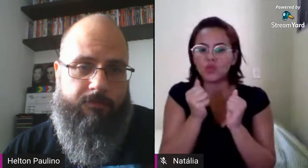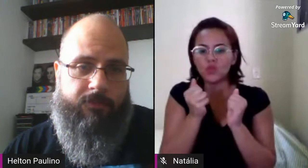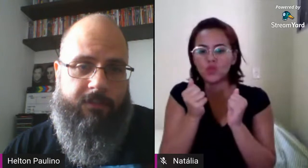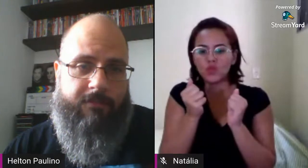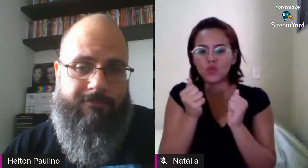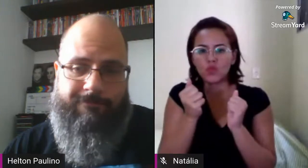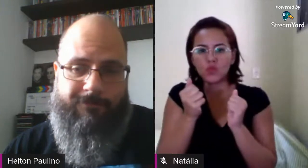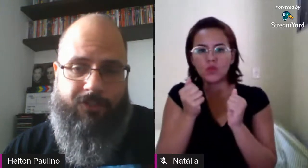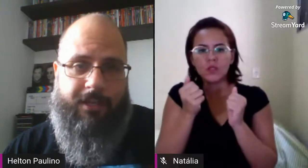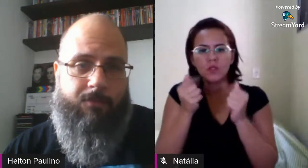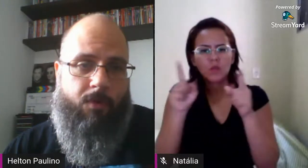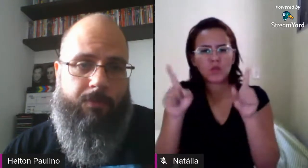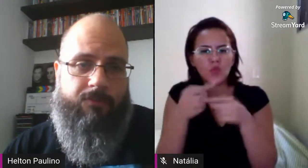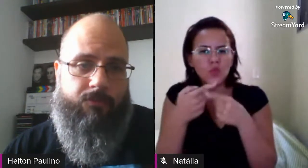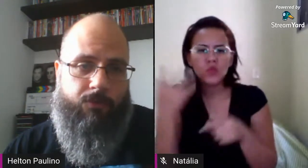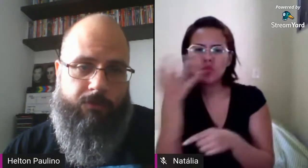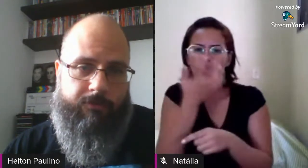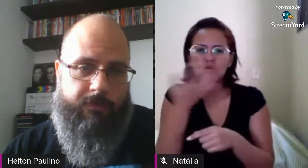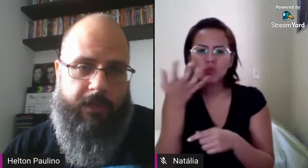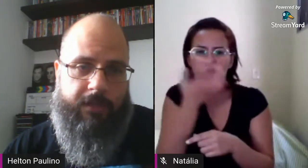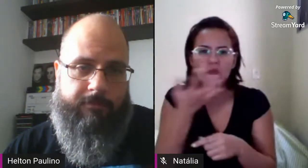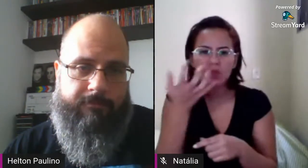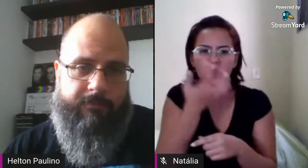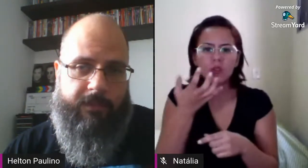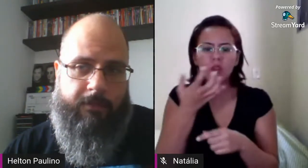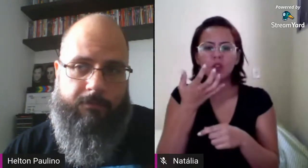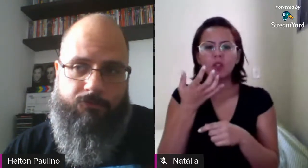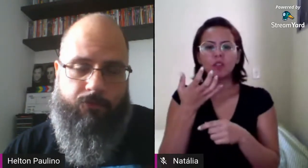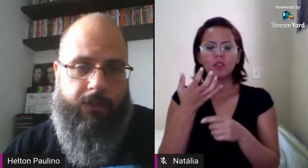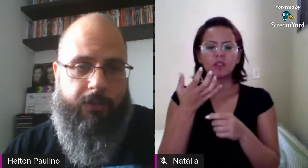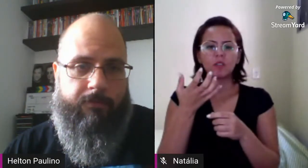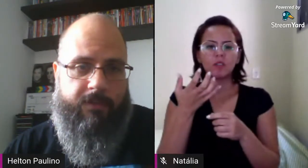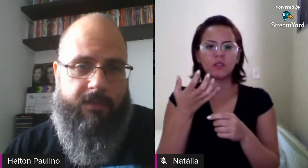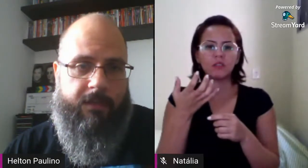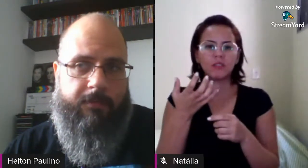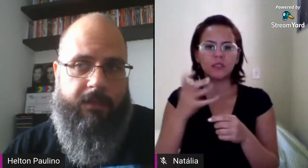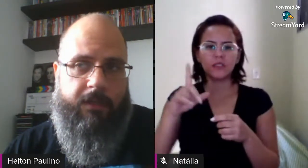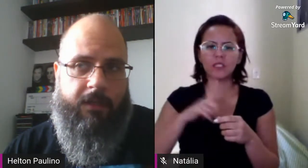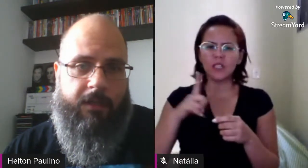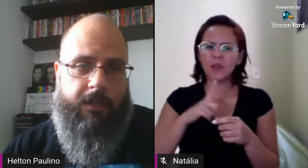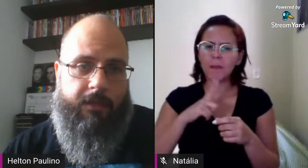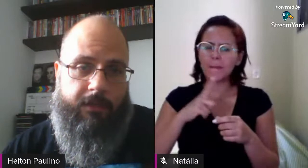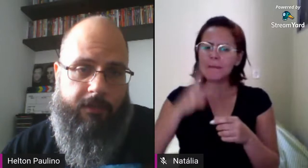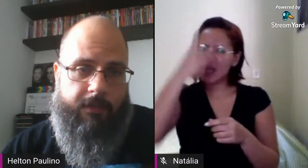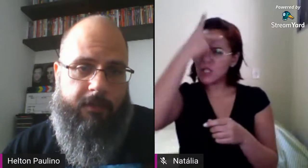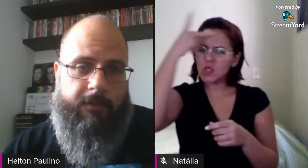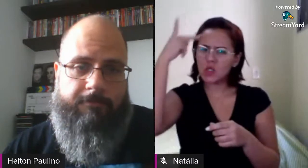um extremo compositor, né, de chorinho, de samba.